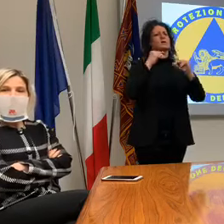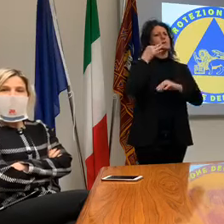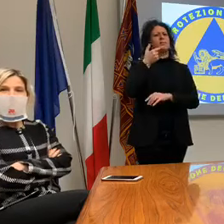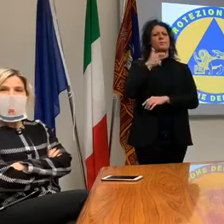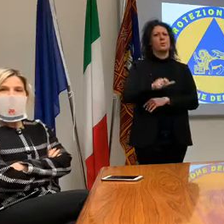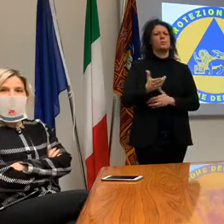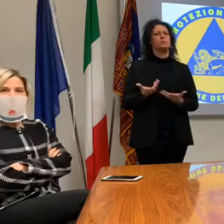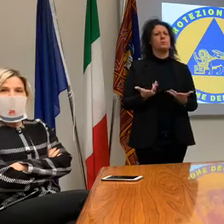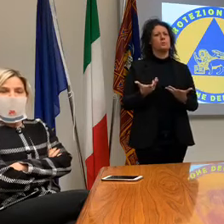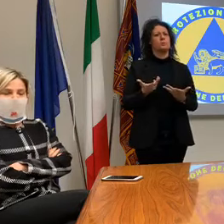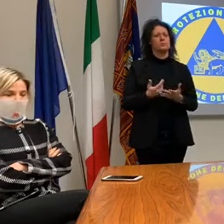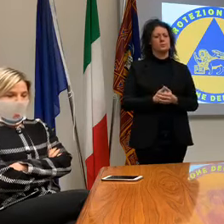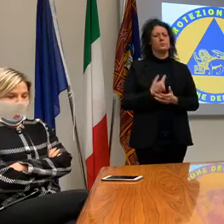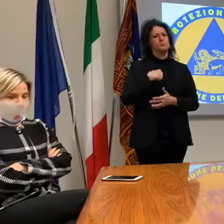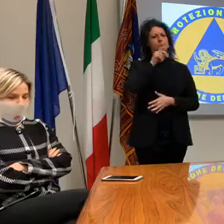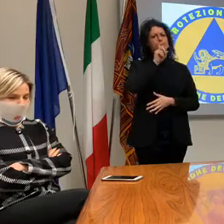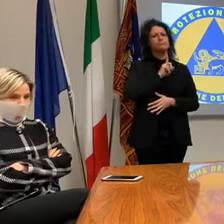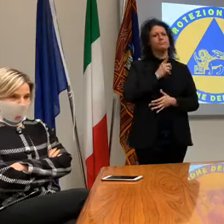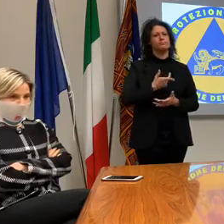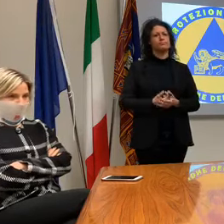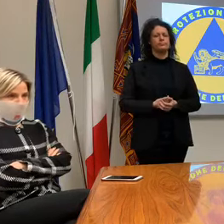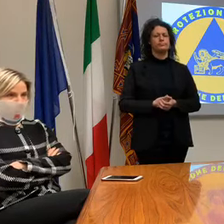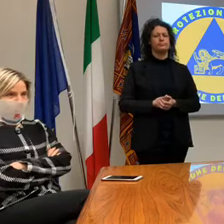cortesia. E abbiamo